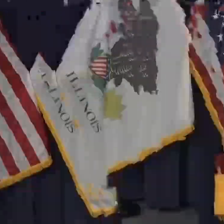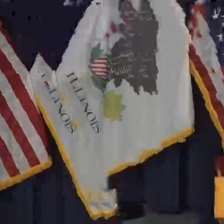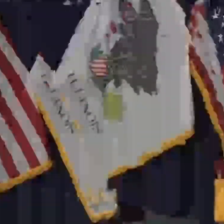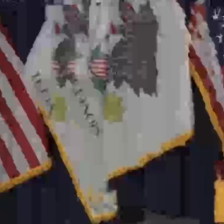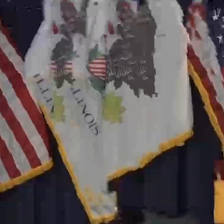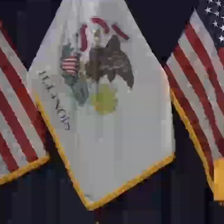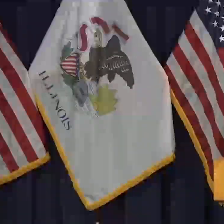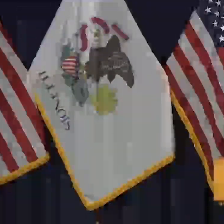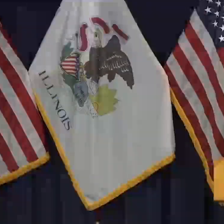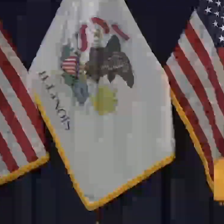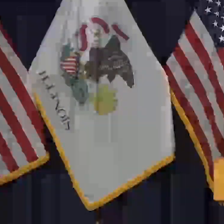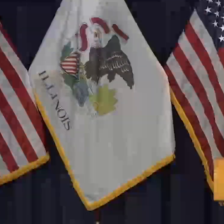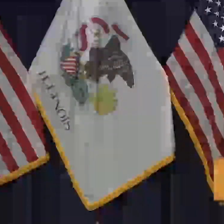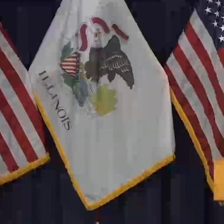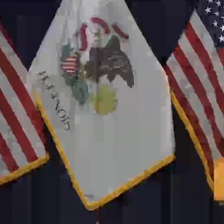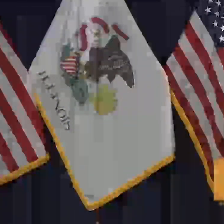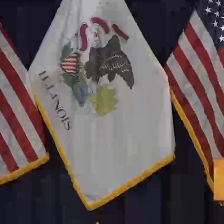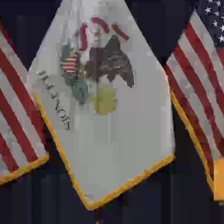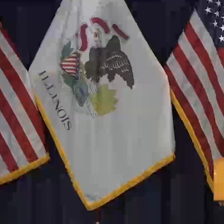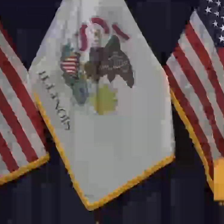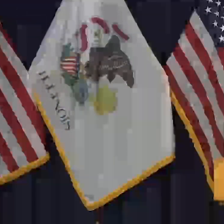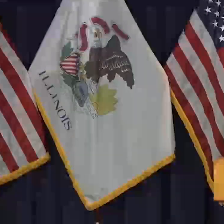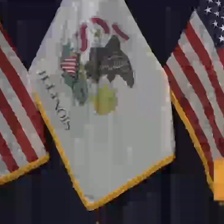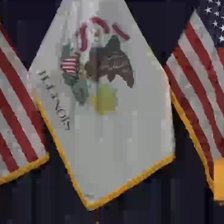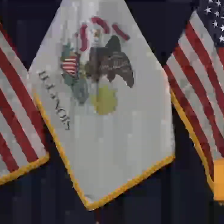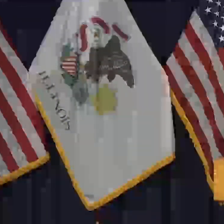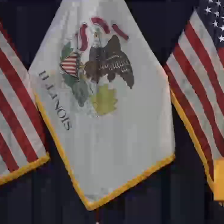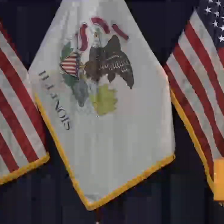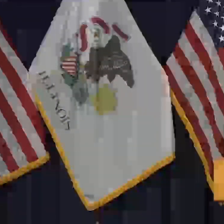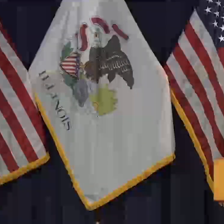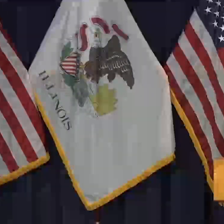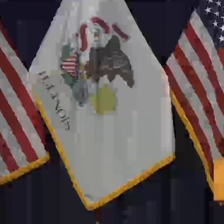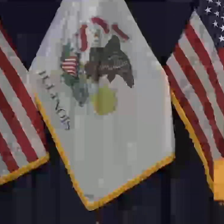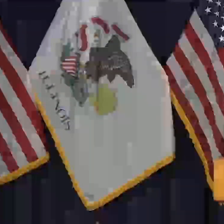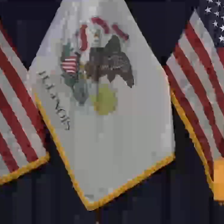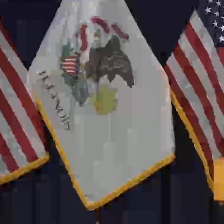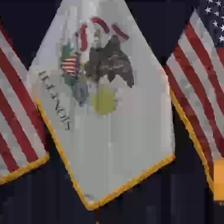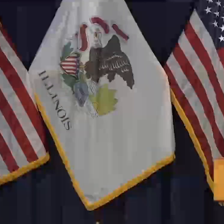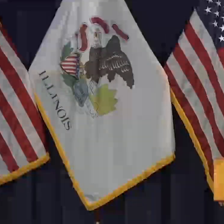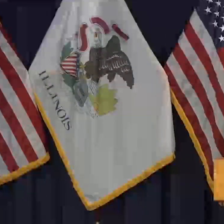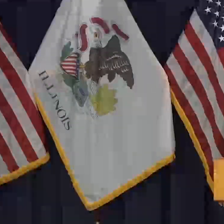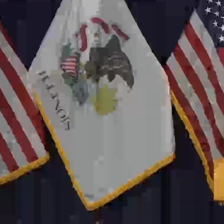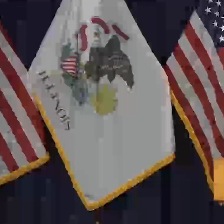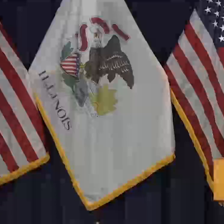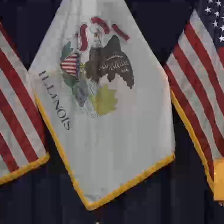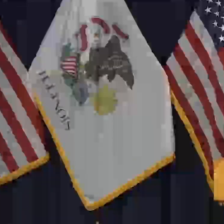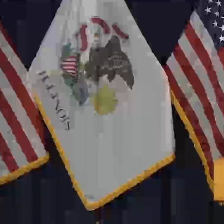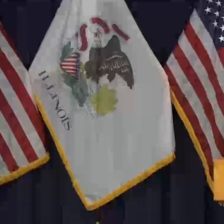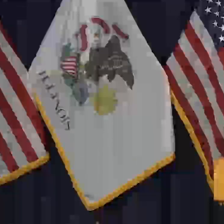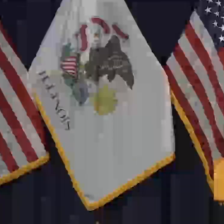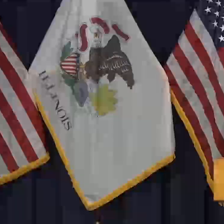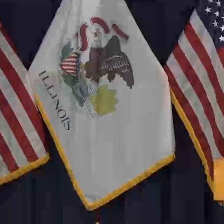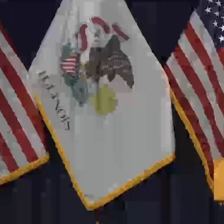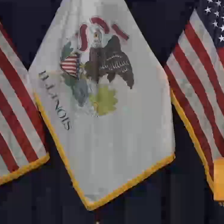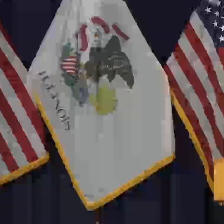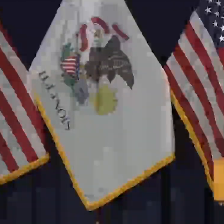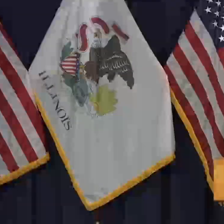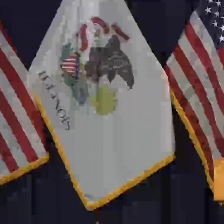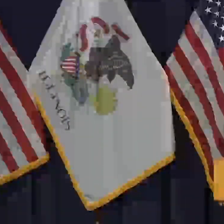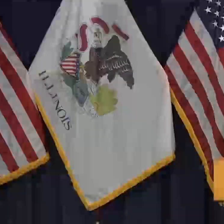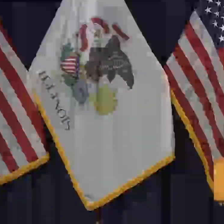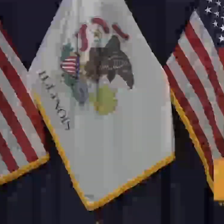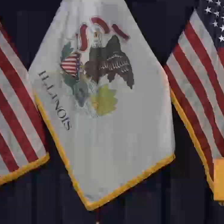el estado. Pero, por supuesto, necesitamos hacer más. La población de Latinx se ha